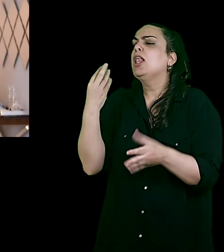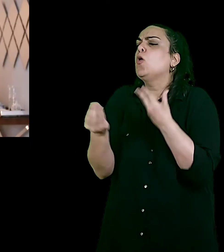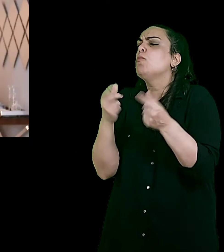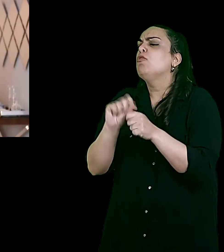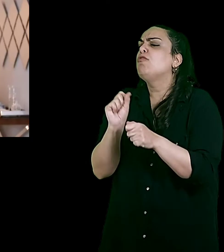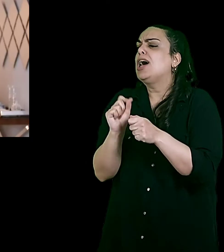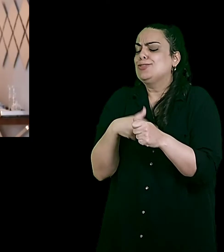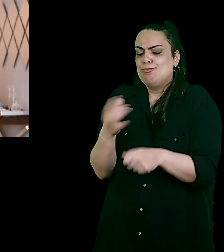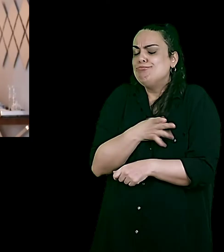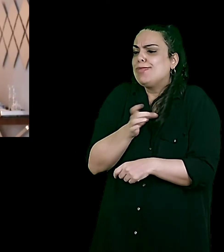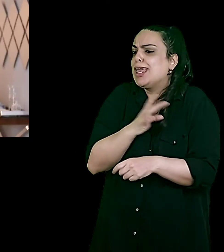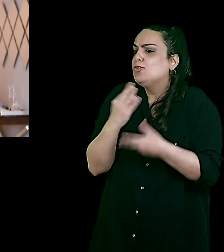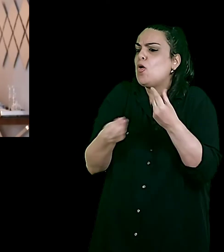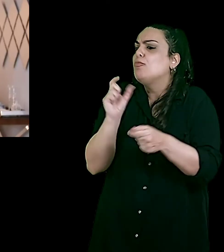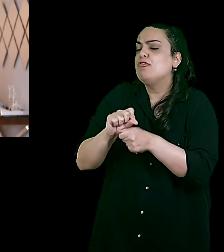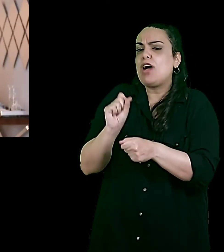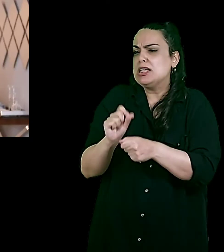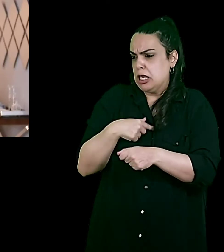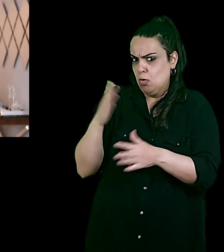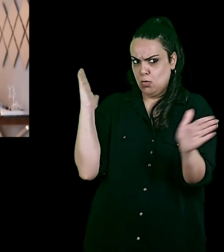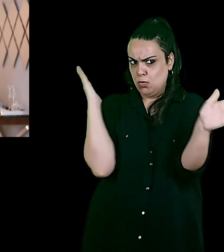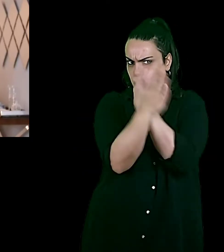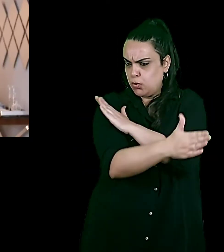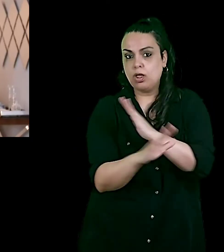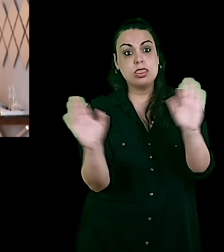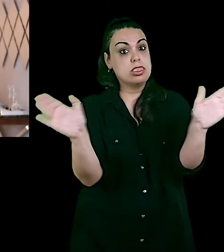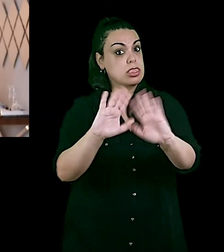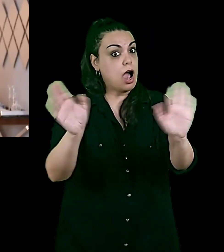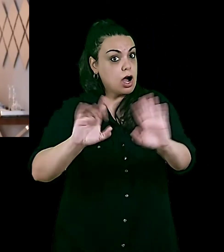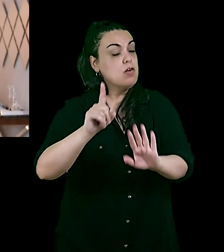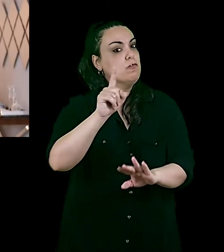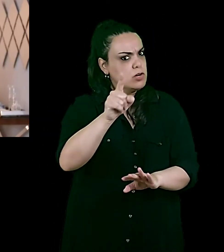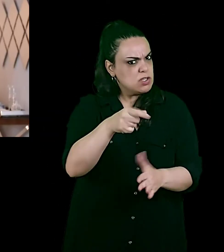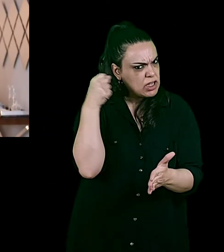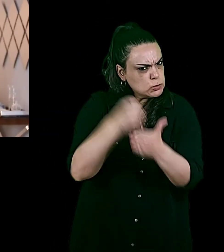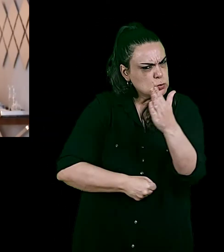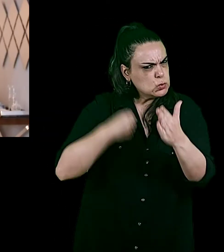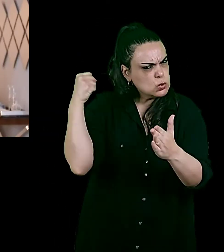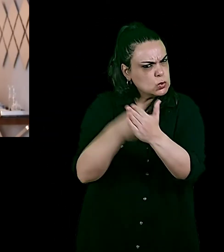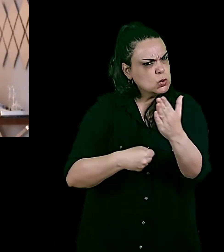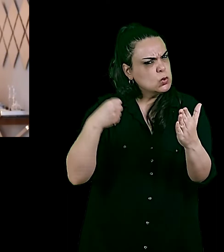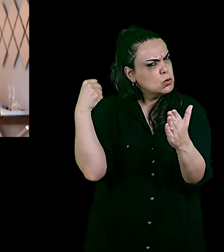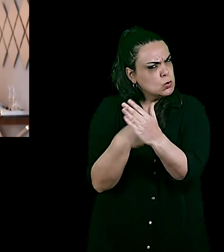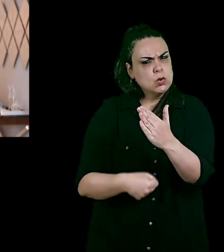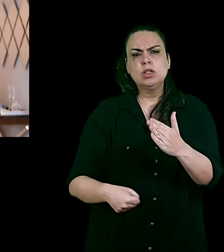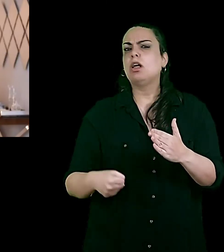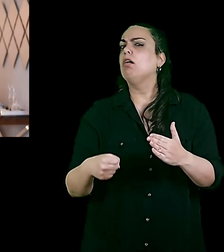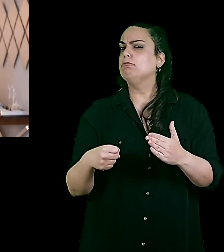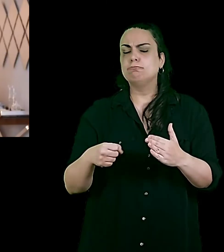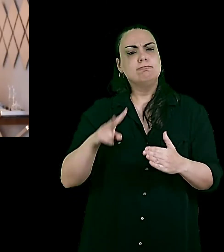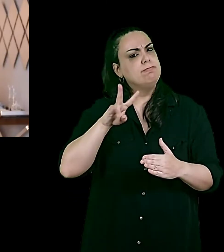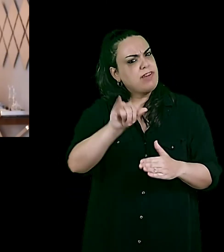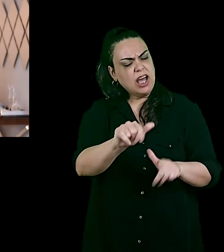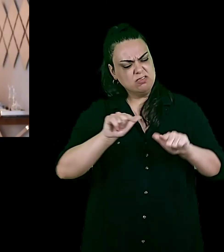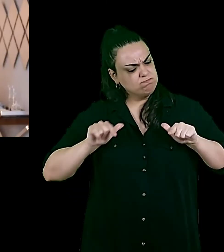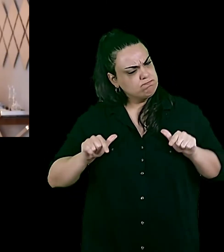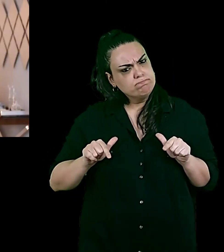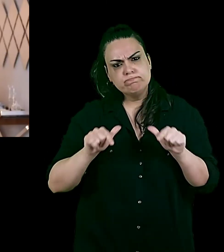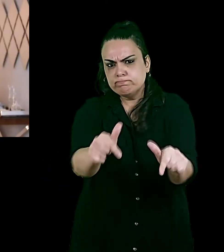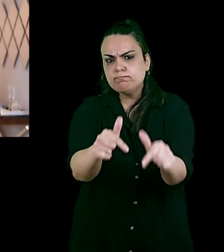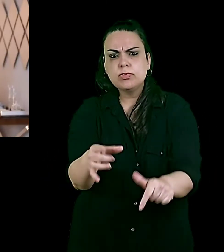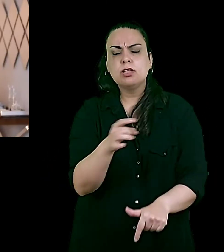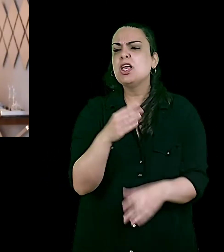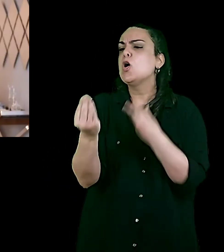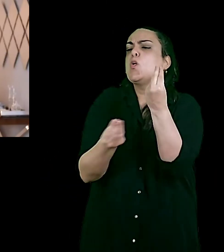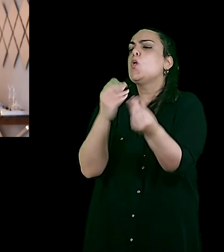faço? Saio correndo? Não, de jeito nenhum. Nós vamos confrontar esse medo. Nós vamos contra-atacar esse